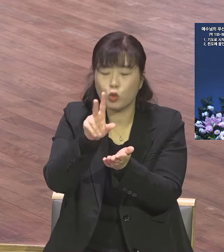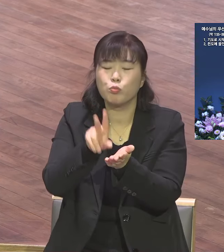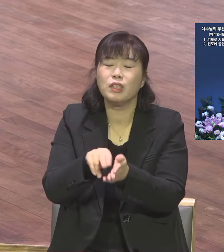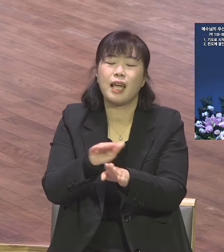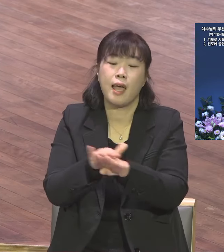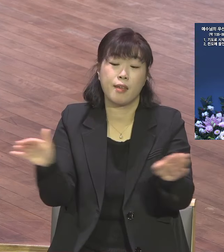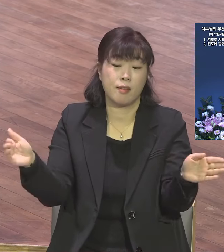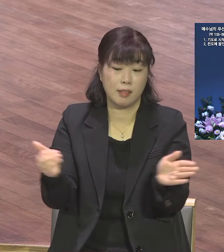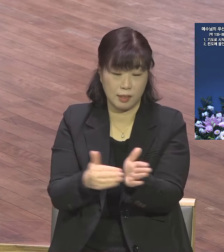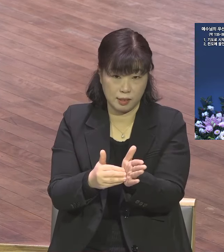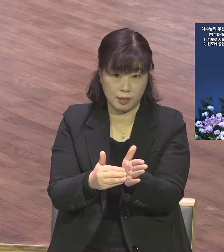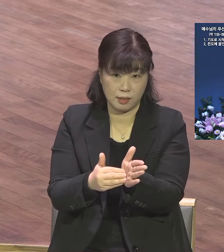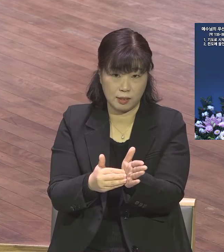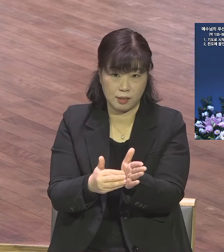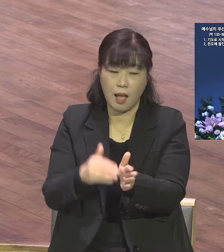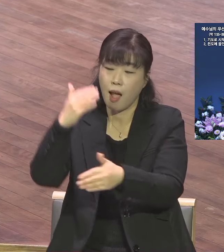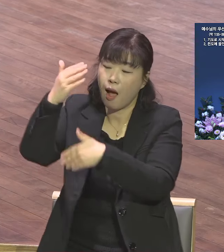말이에요.